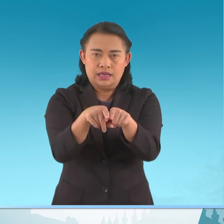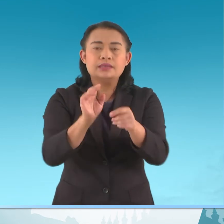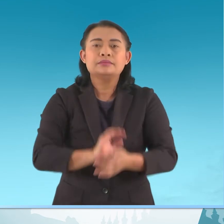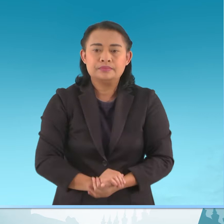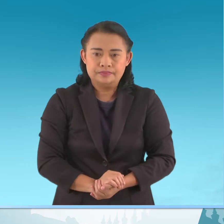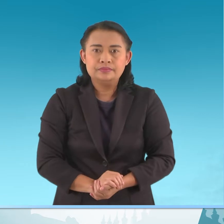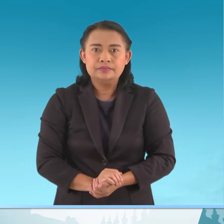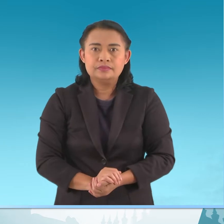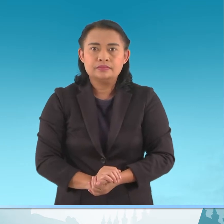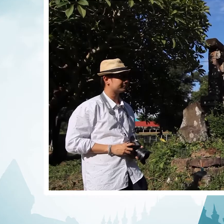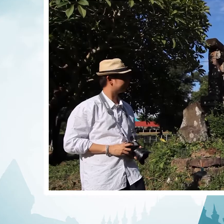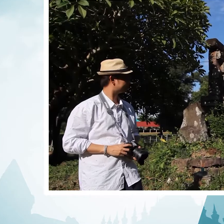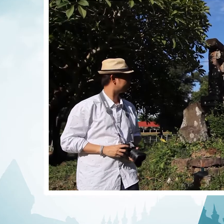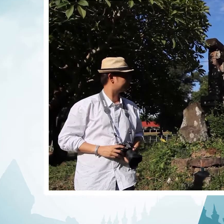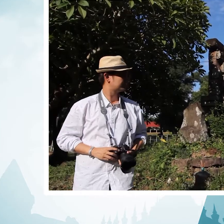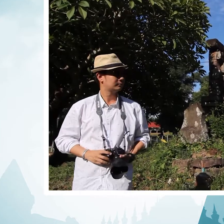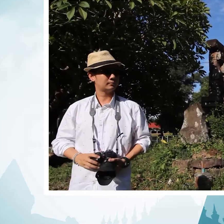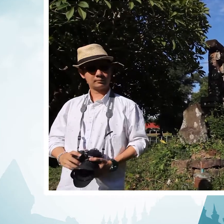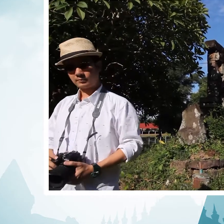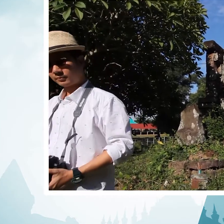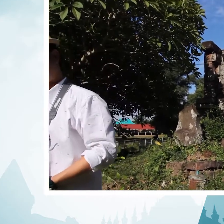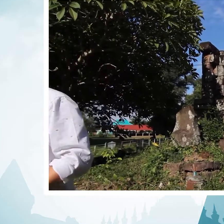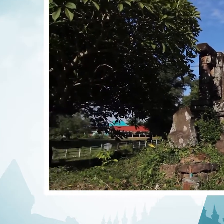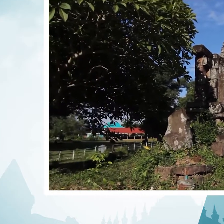ด้านล่างของประสาทแห่งนี้ครับอ่ะ